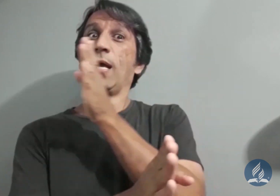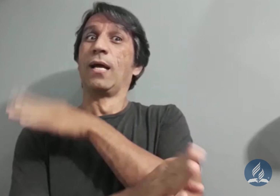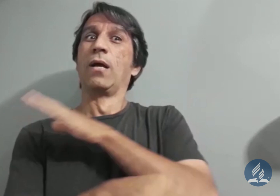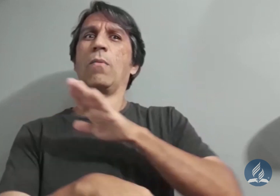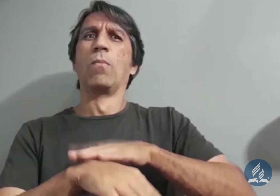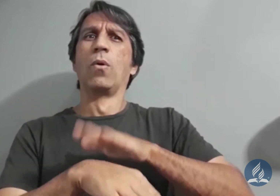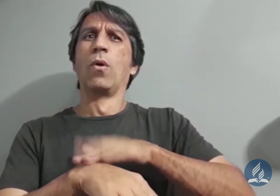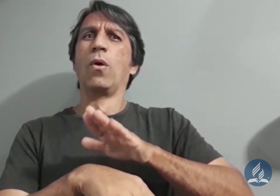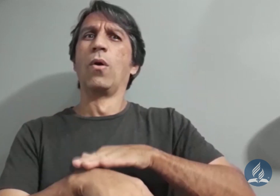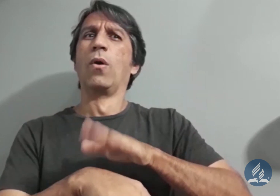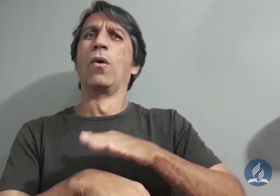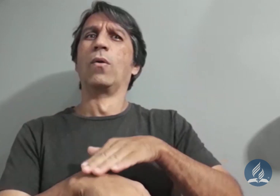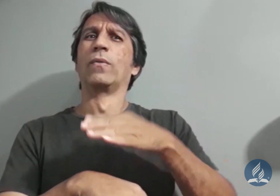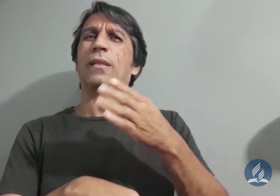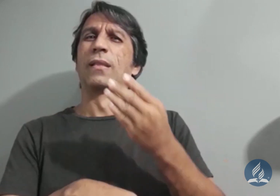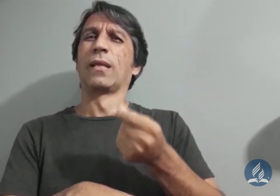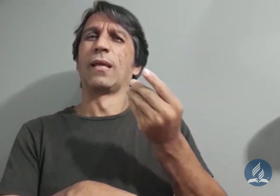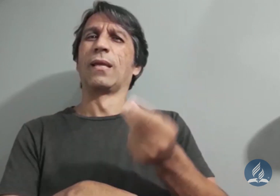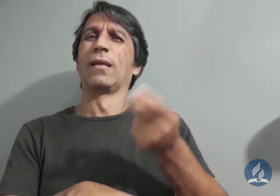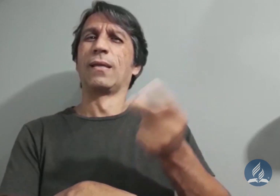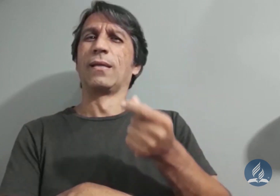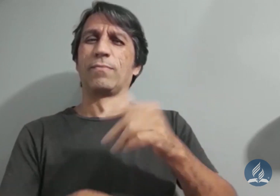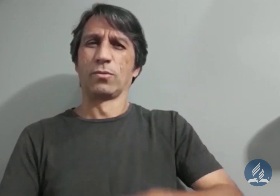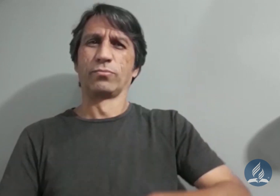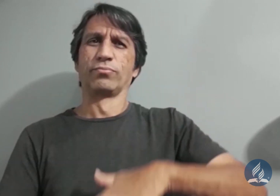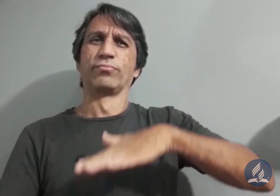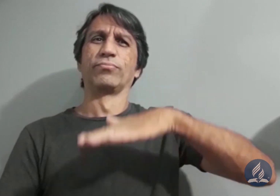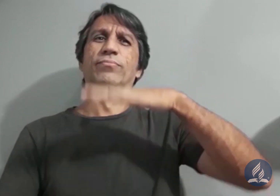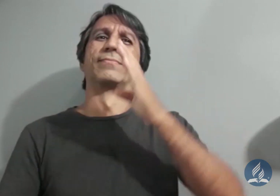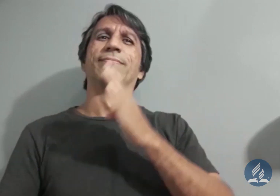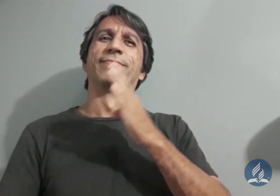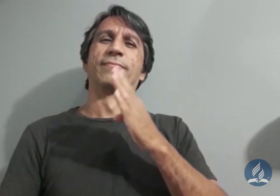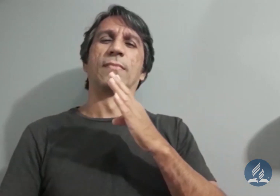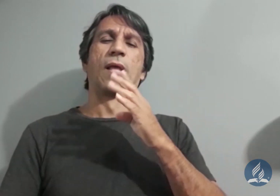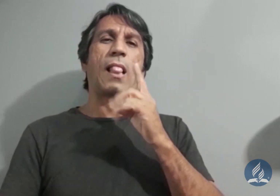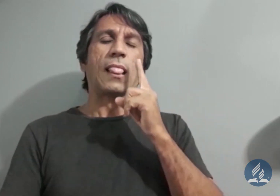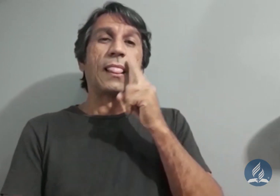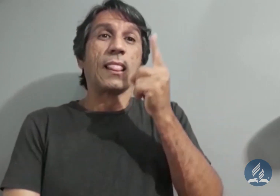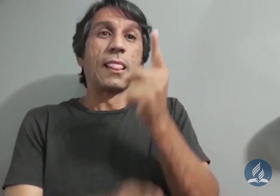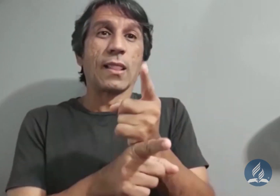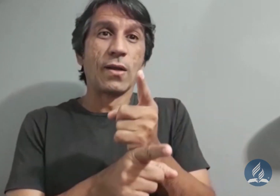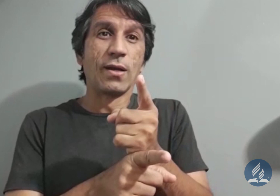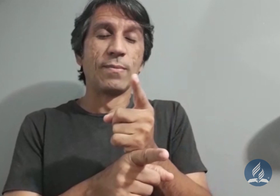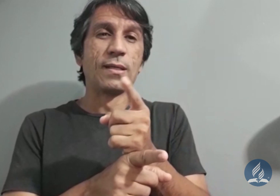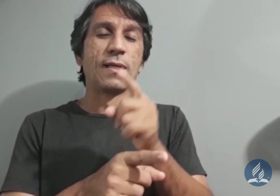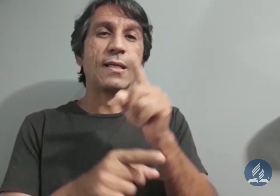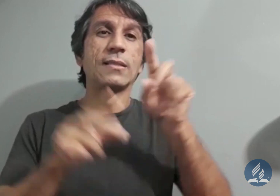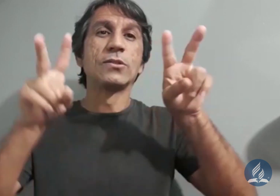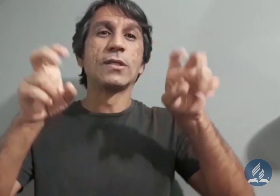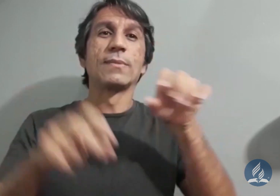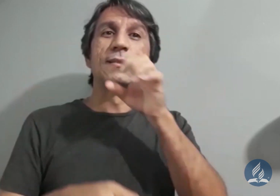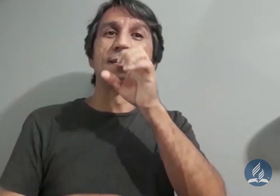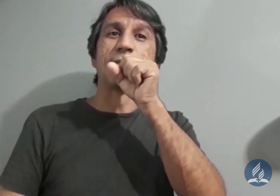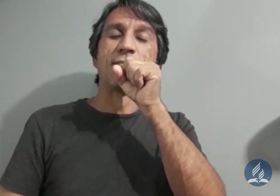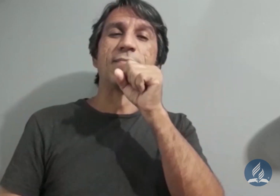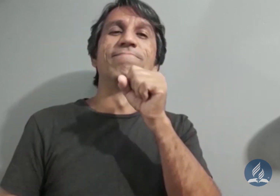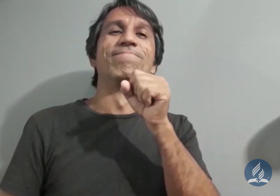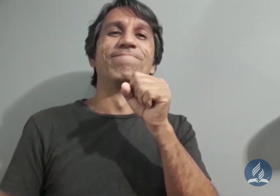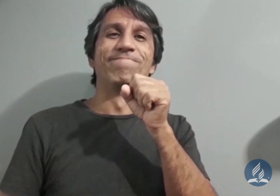adventista. Antes, por muito tempo, eu não conhecia a igreja adventista, não